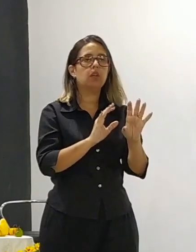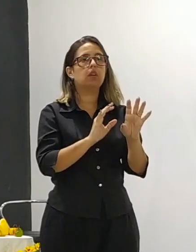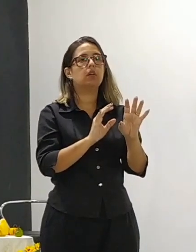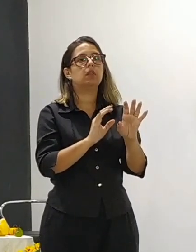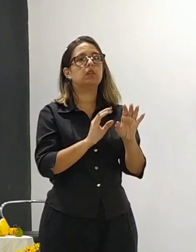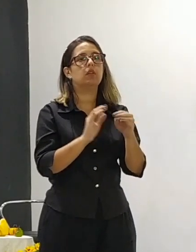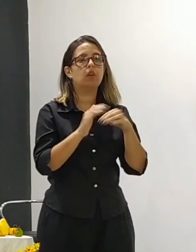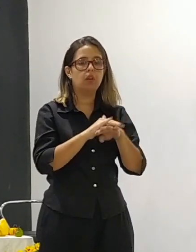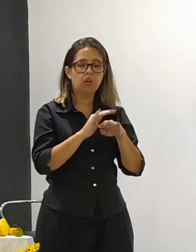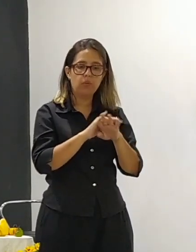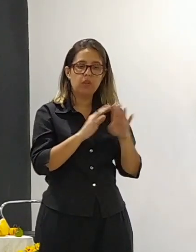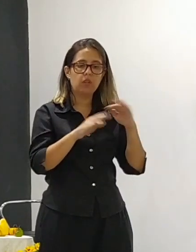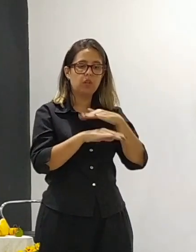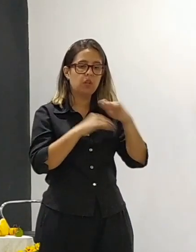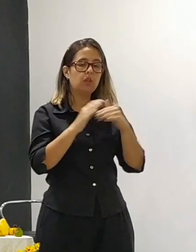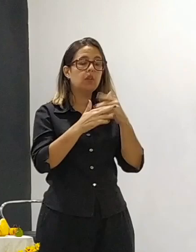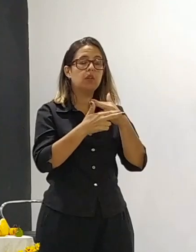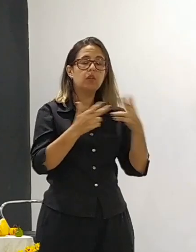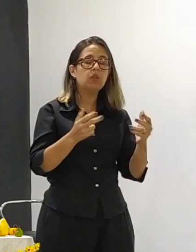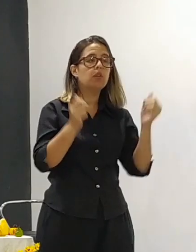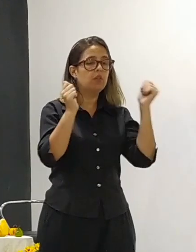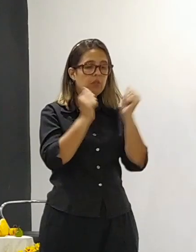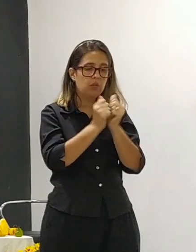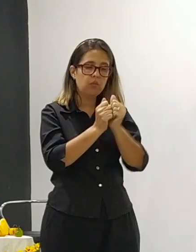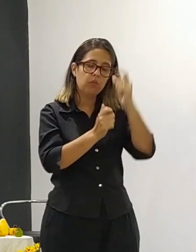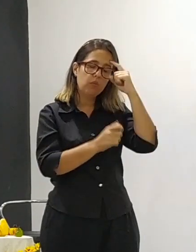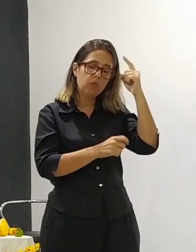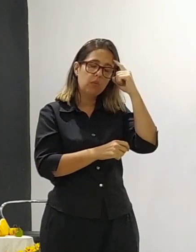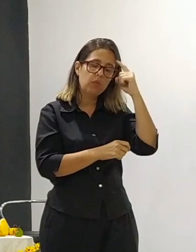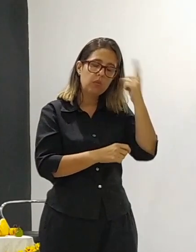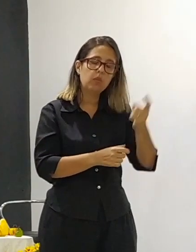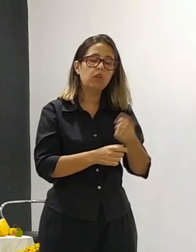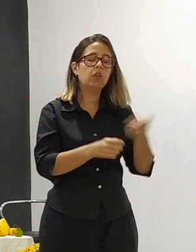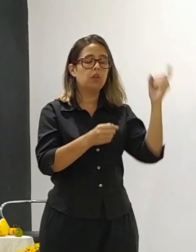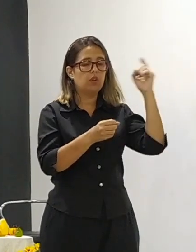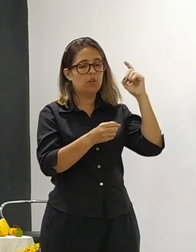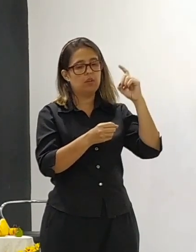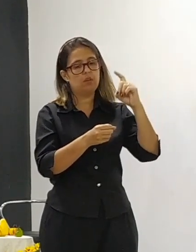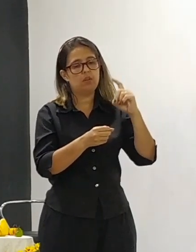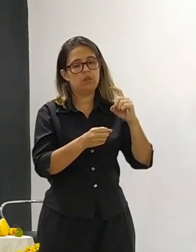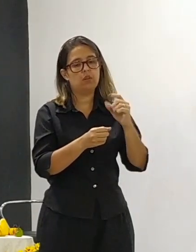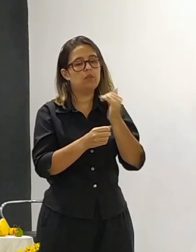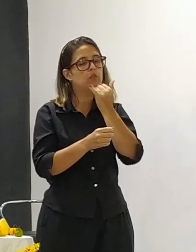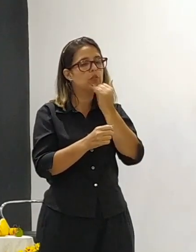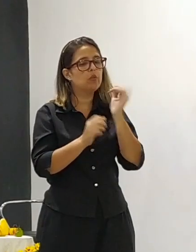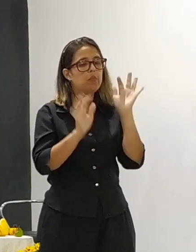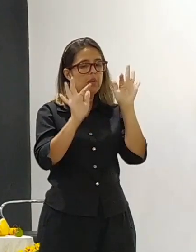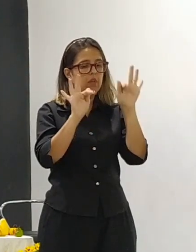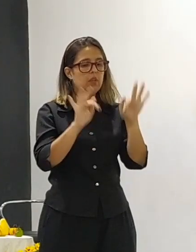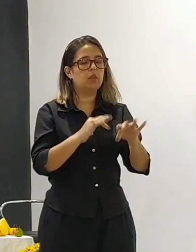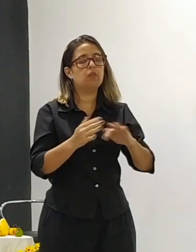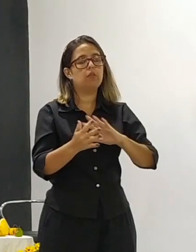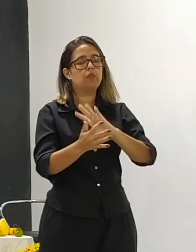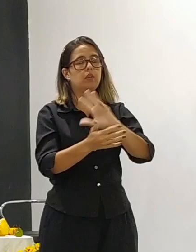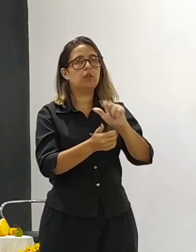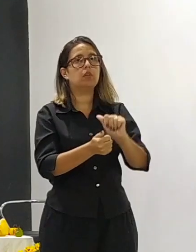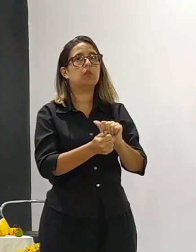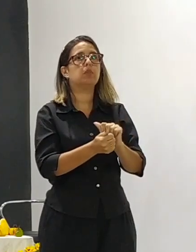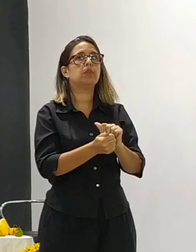tenho mandado, e eis que estou convosco todos os dias, até a consumação dos séculos.